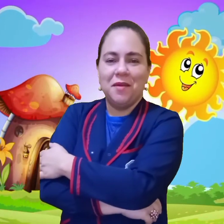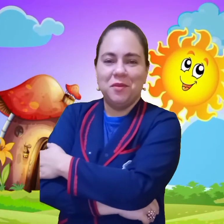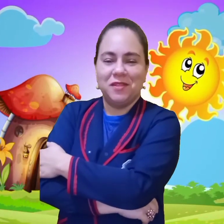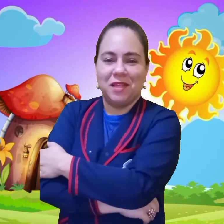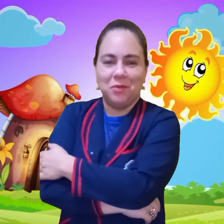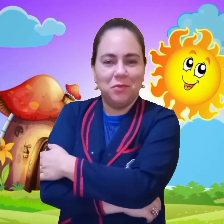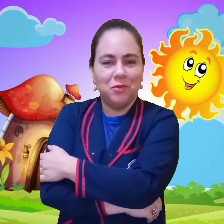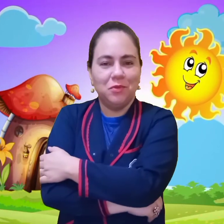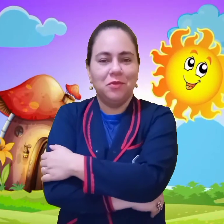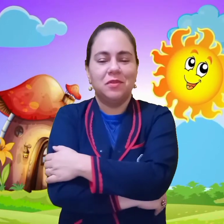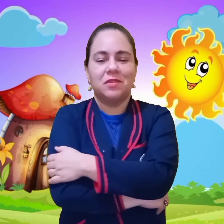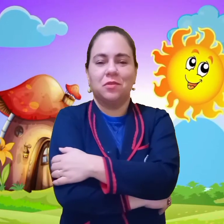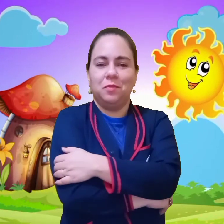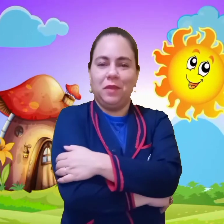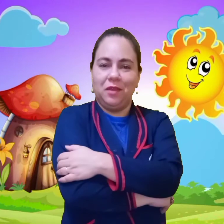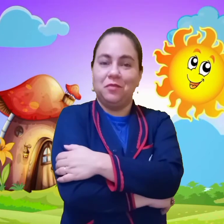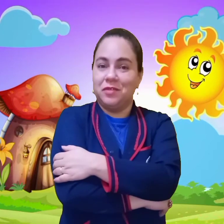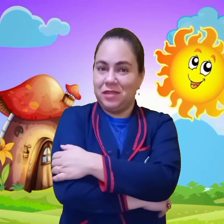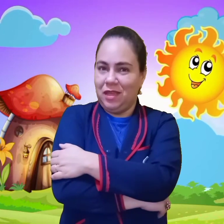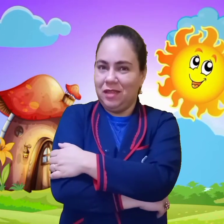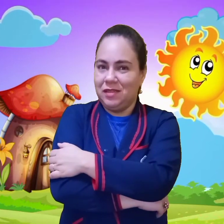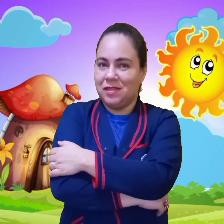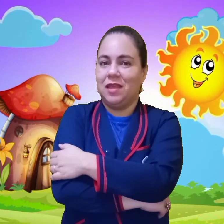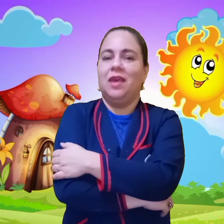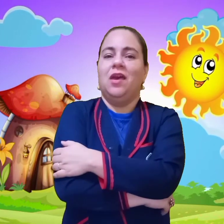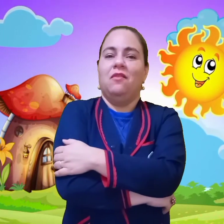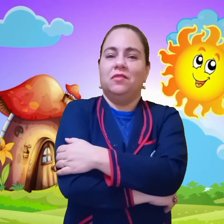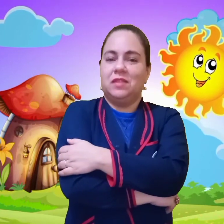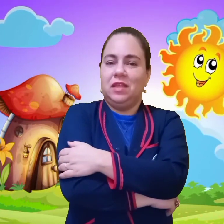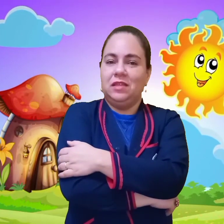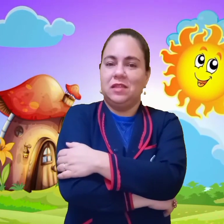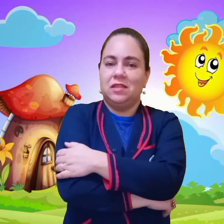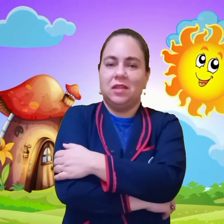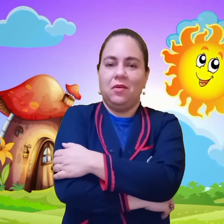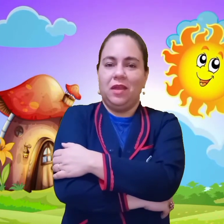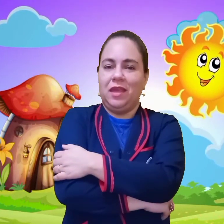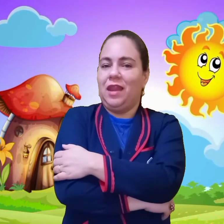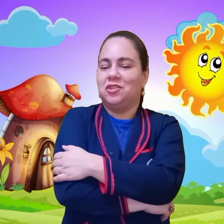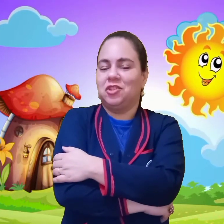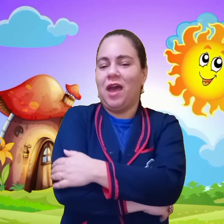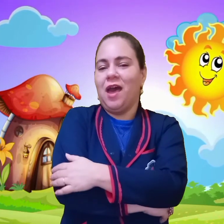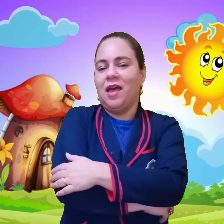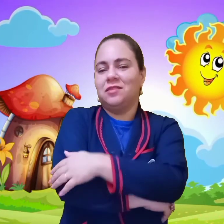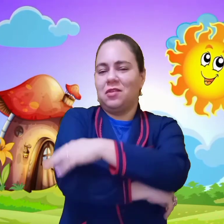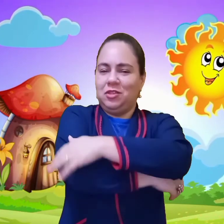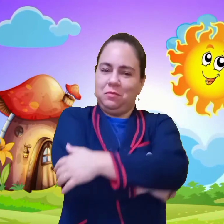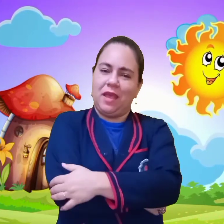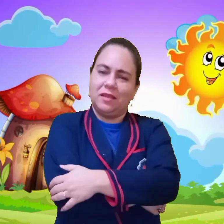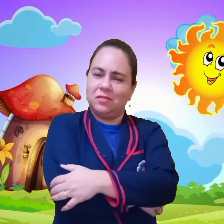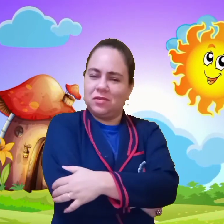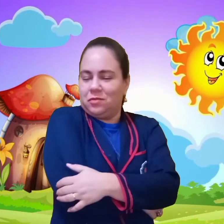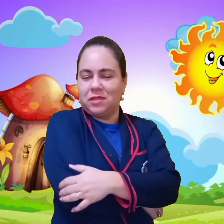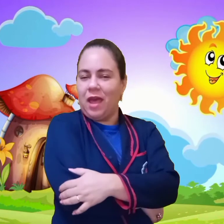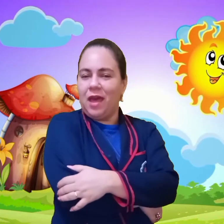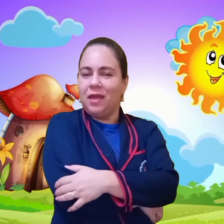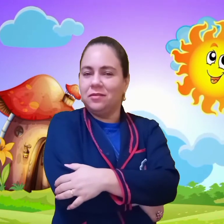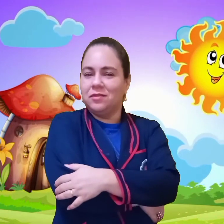Olá, meus alunos, tudo bem com vocês? Vocês estão aí relaxados, estão aí de